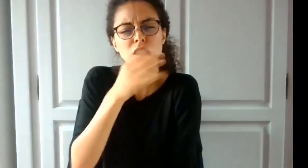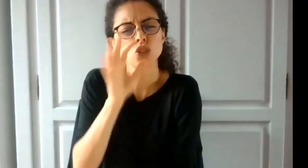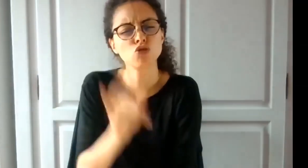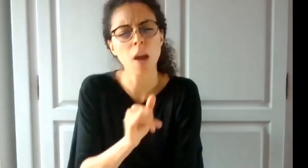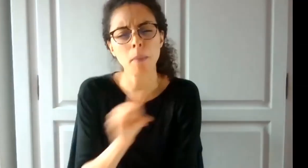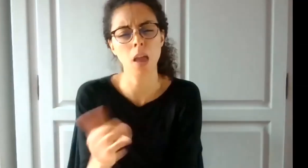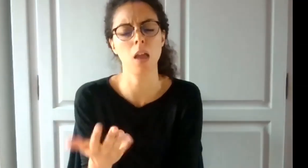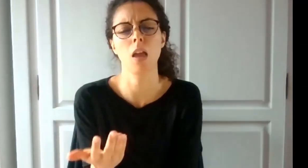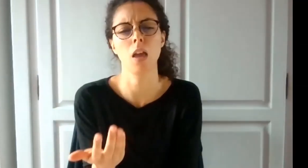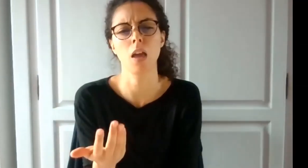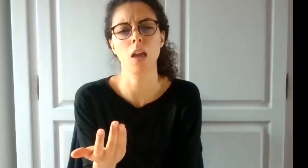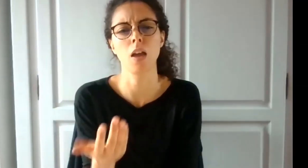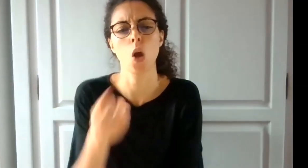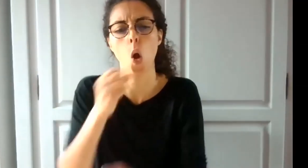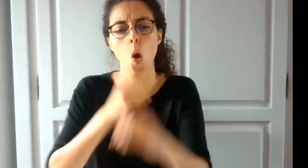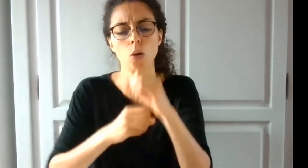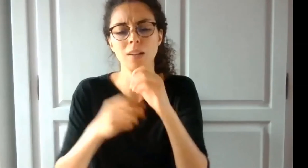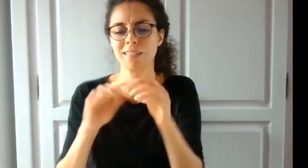de